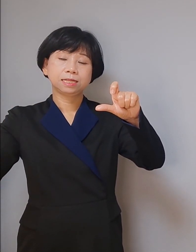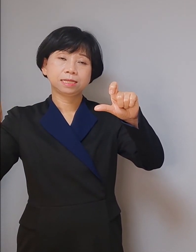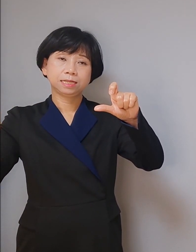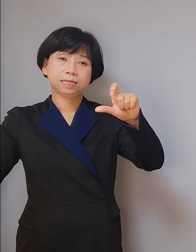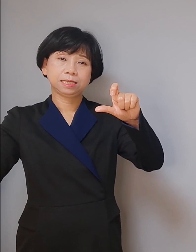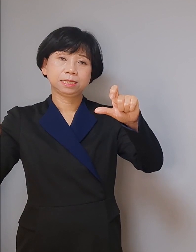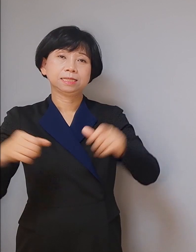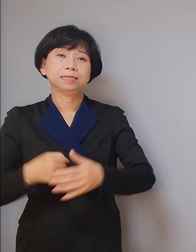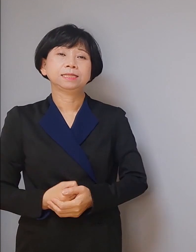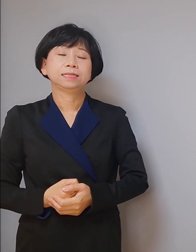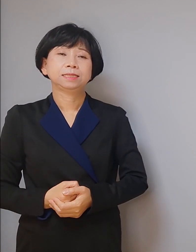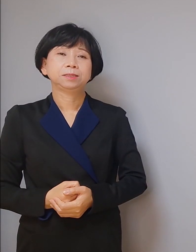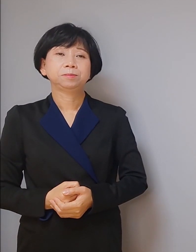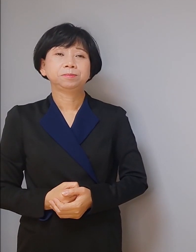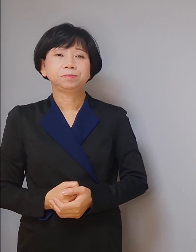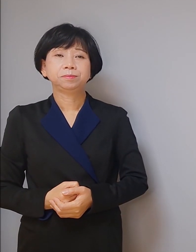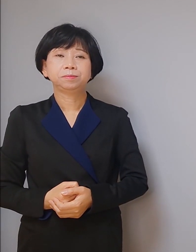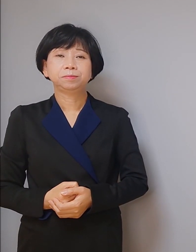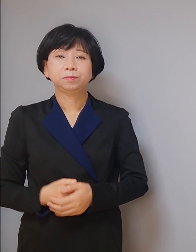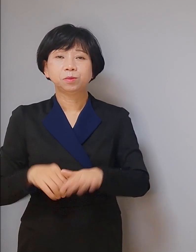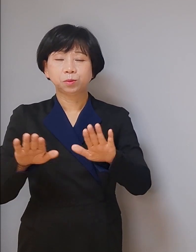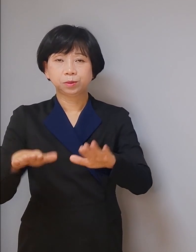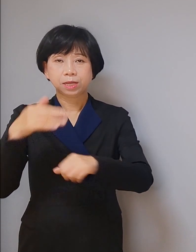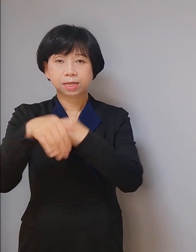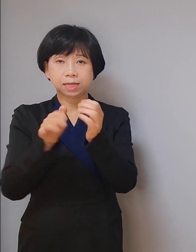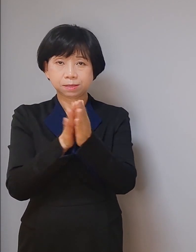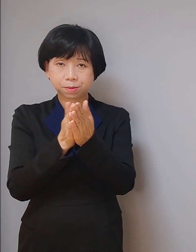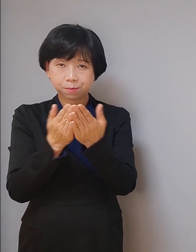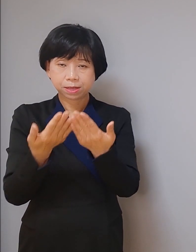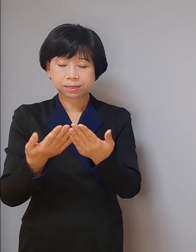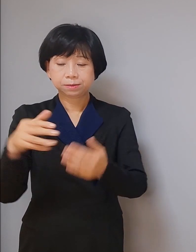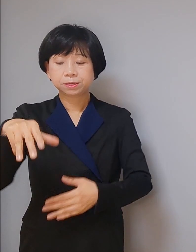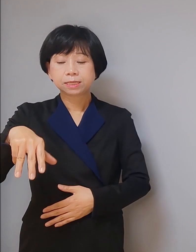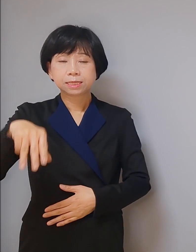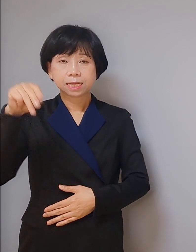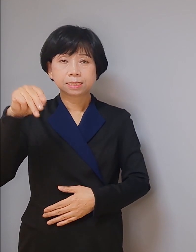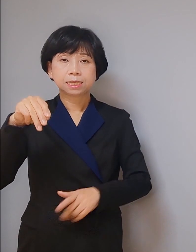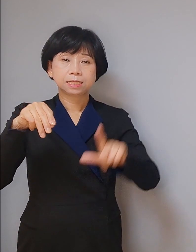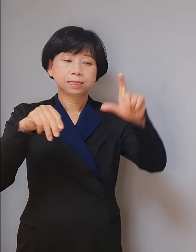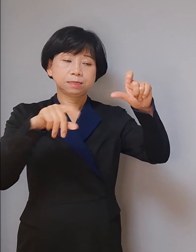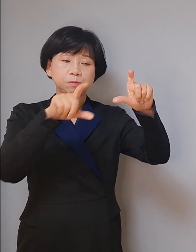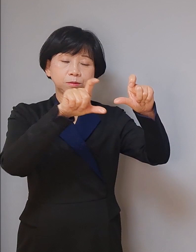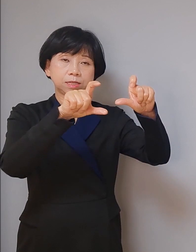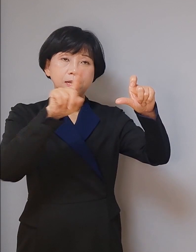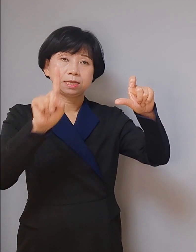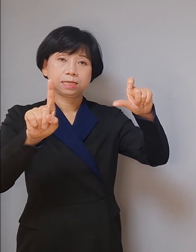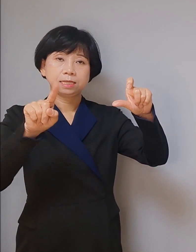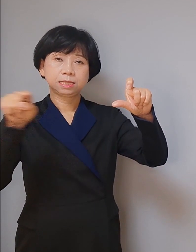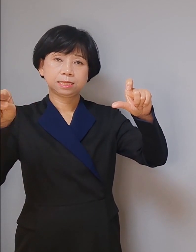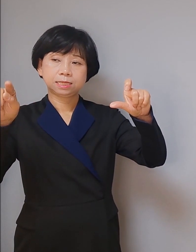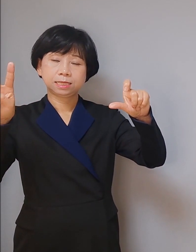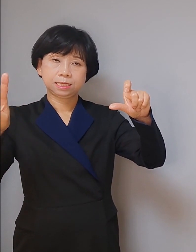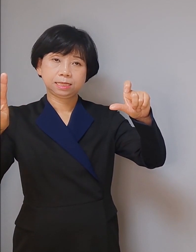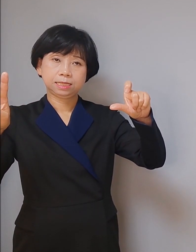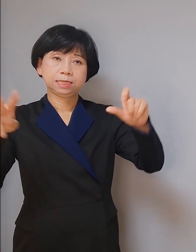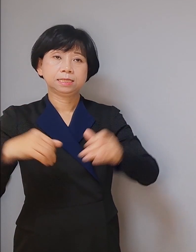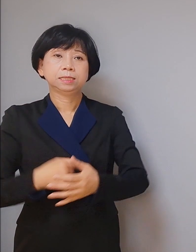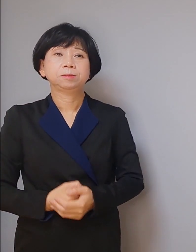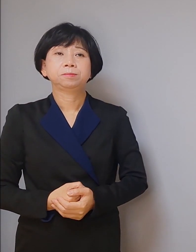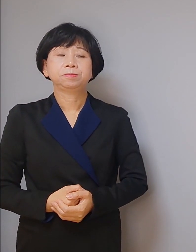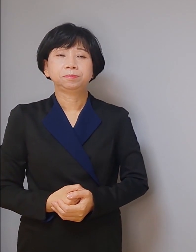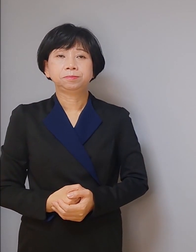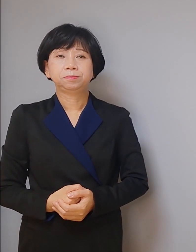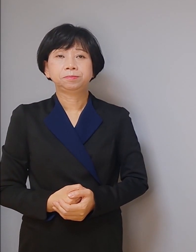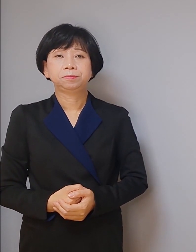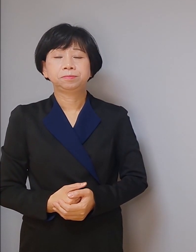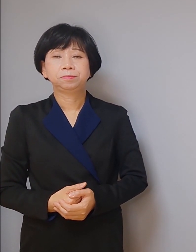말씀입니다. 은혜 받으실 하나님의 말씀, 창세기 15장 1절 2절 말씀